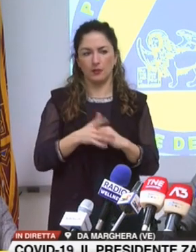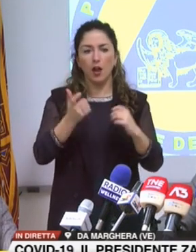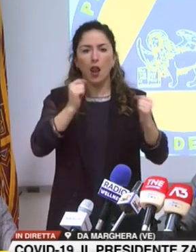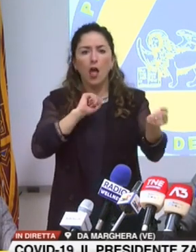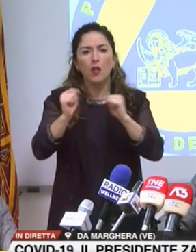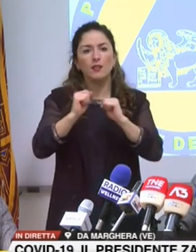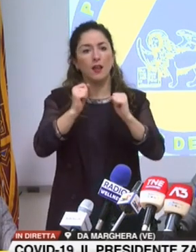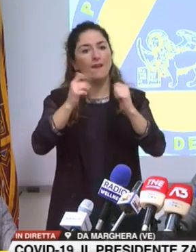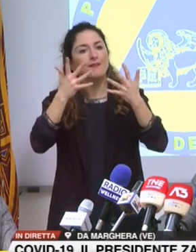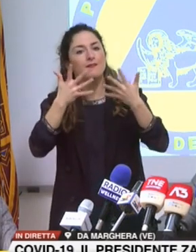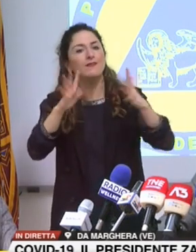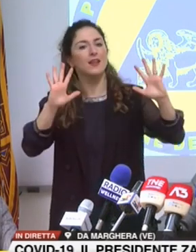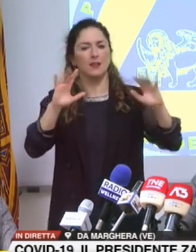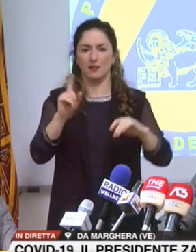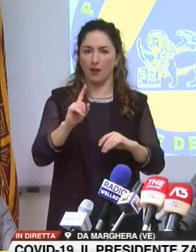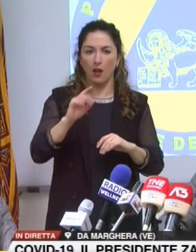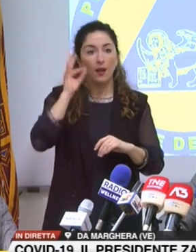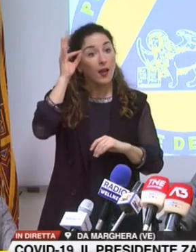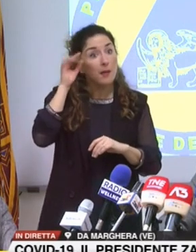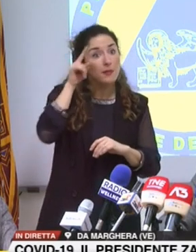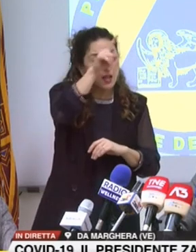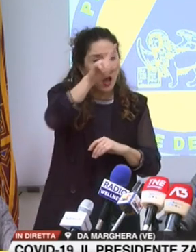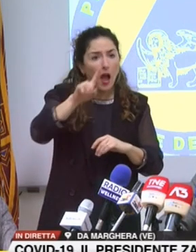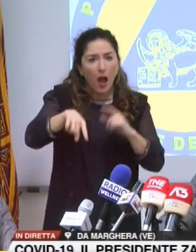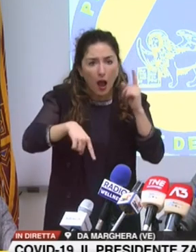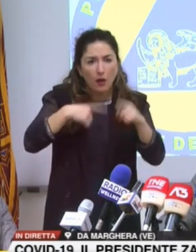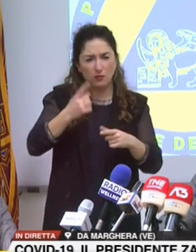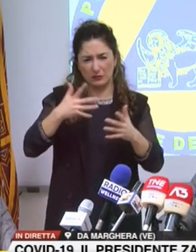finita. Guardate che la Gran Bretagna è ancora in ginocchio.